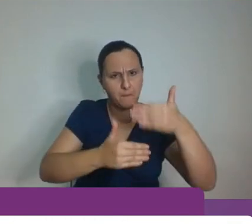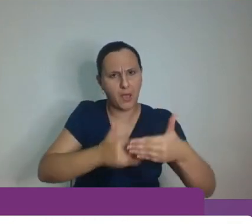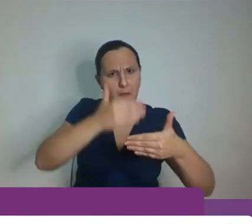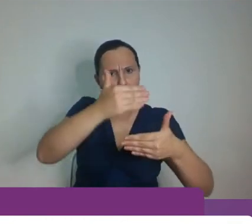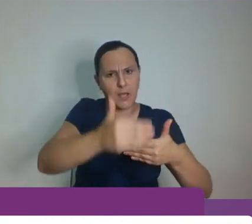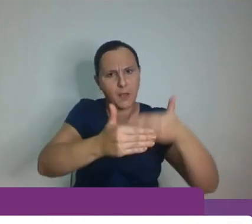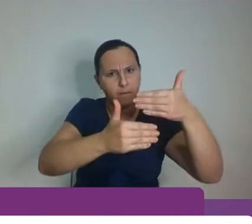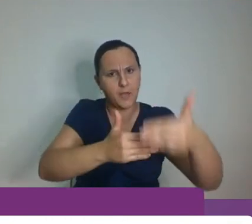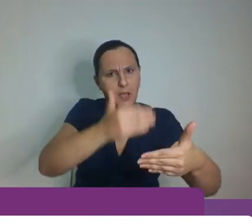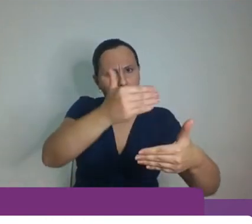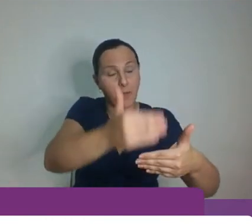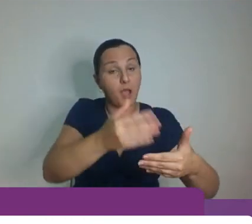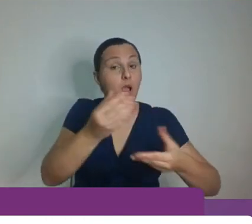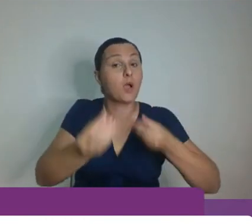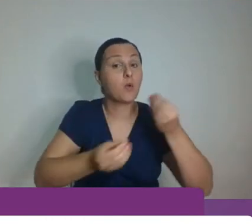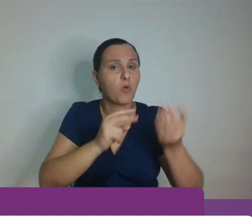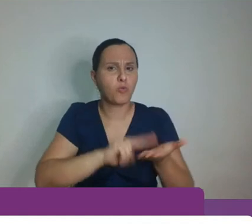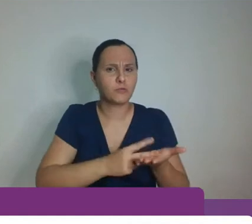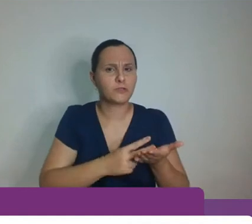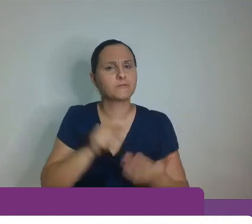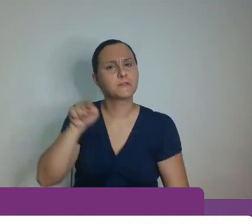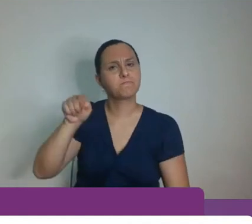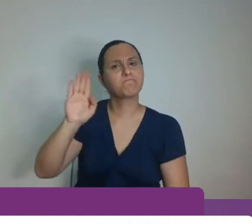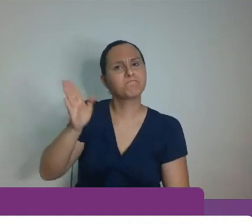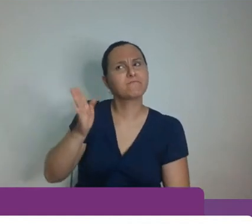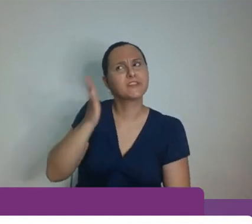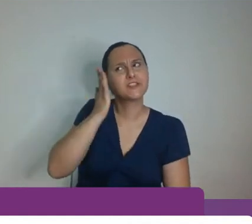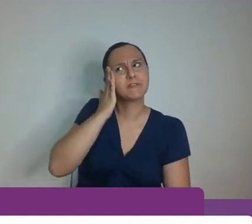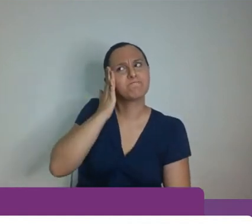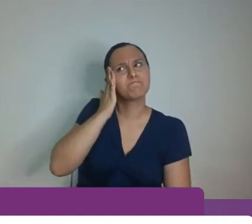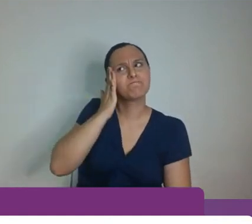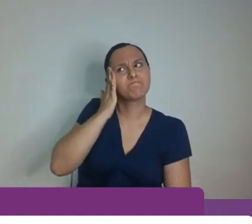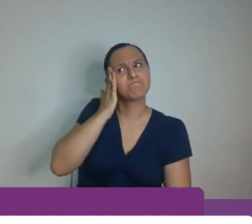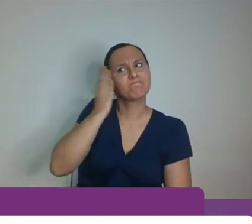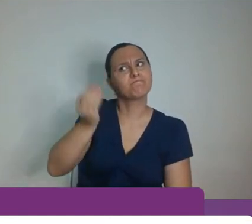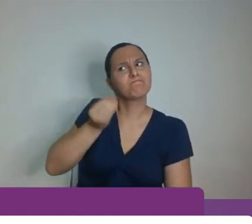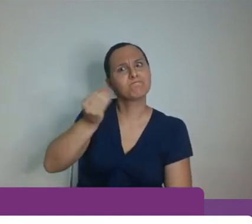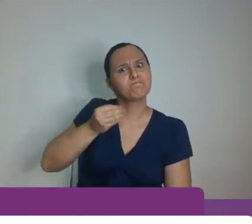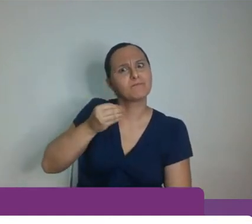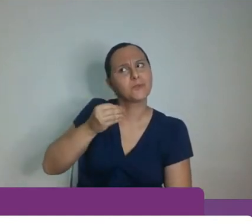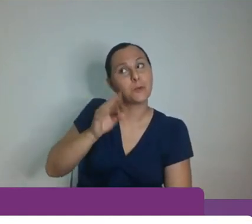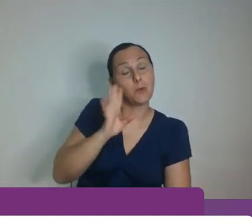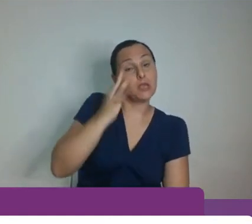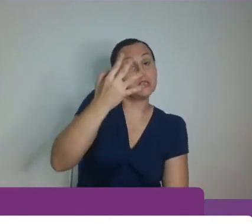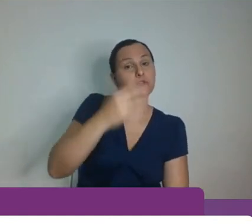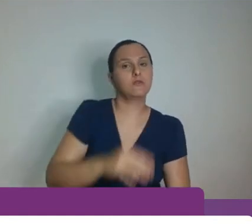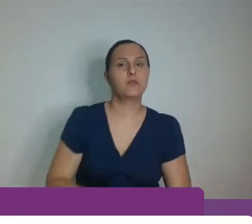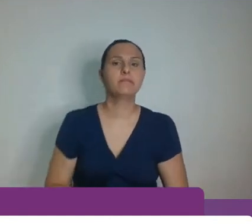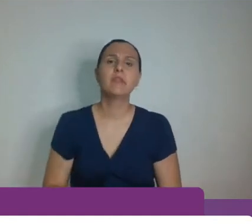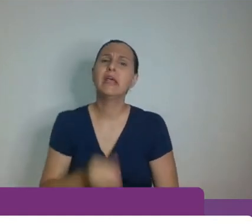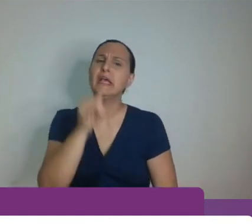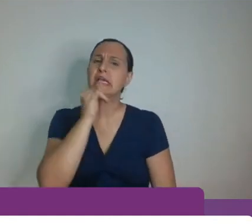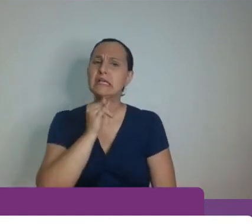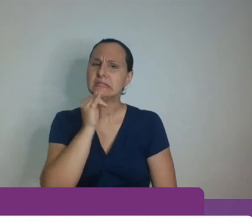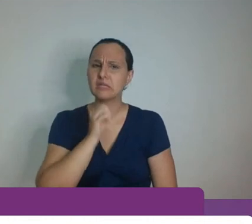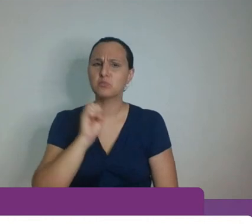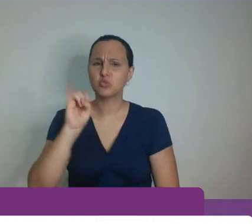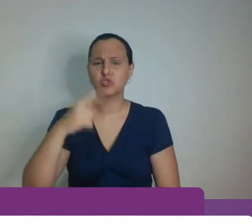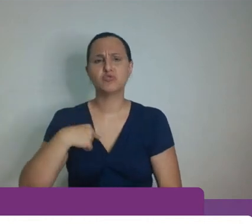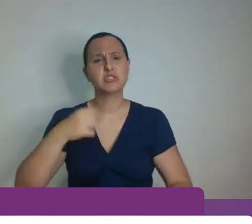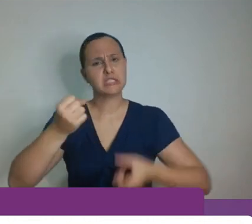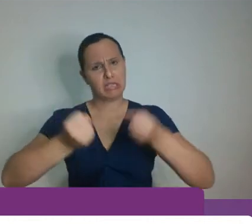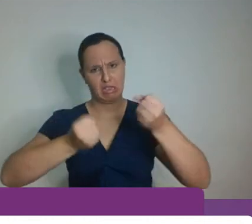a metáfora das ferramentas. Por exemplo, se você tem um pneu, você sabe que em um determinado momento esse pneu pode furar. Se esse pneu